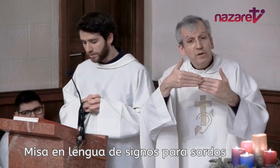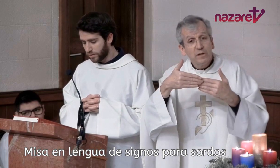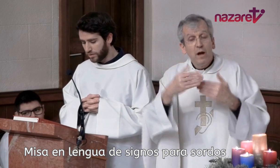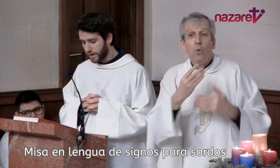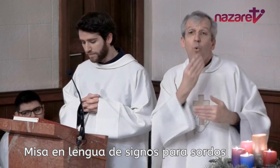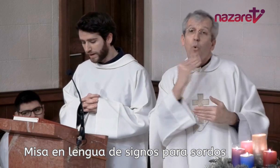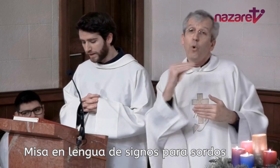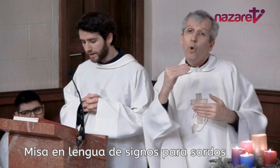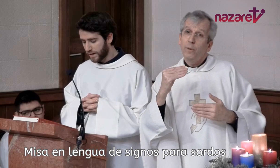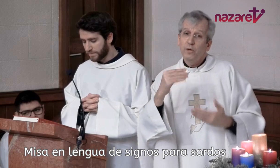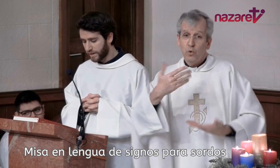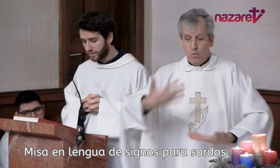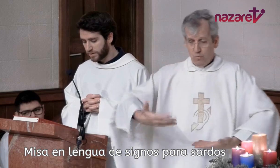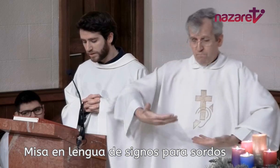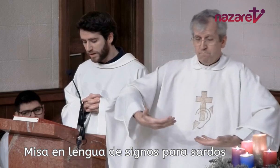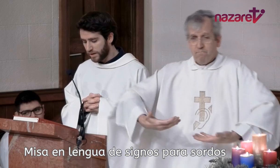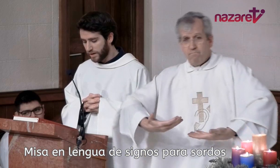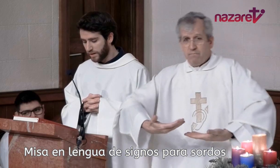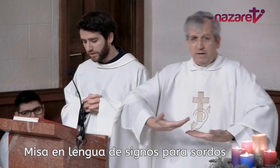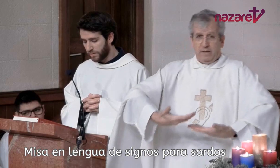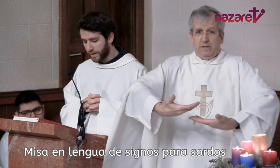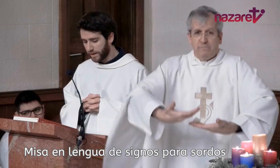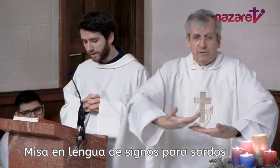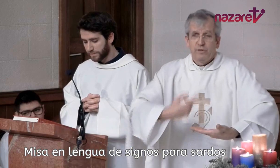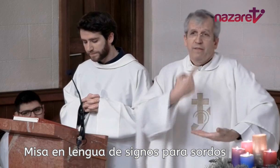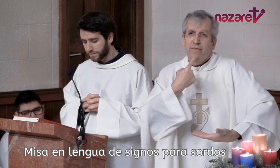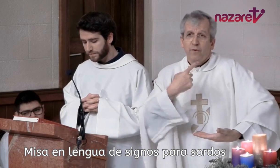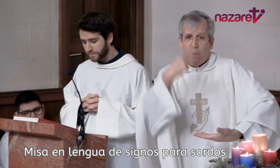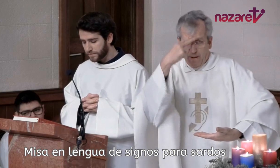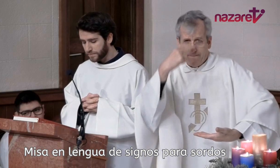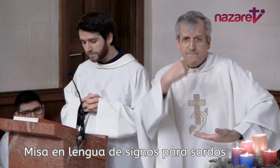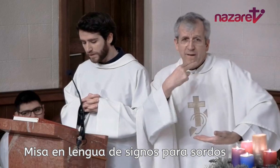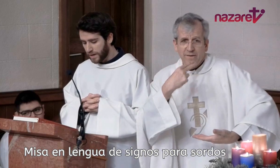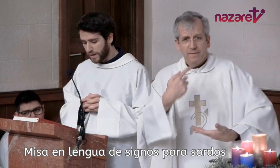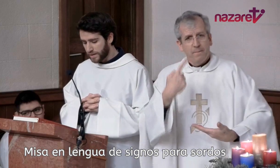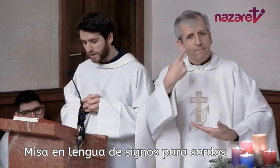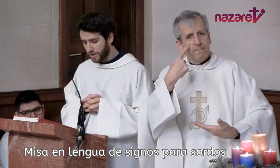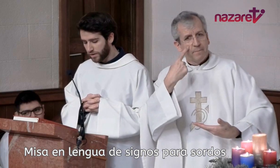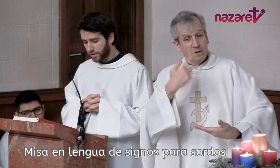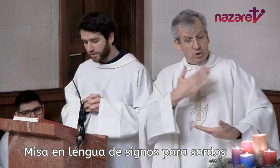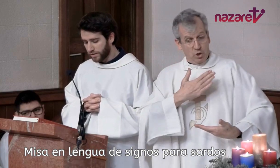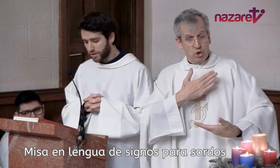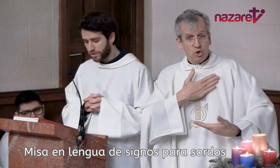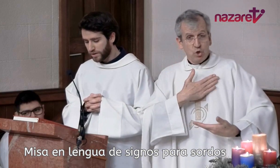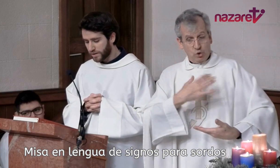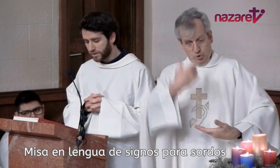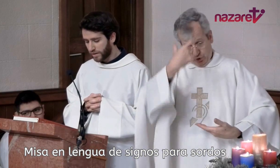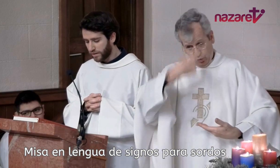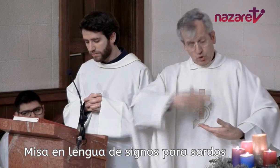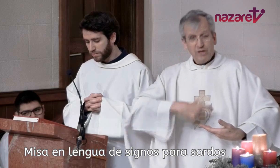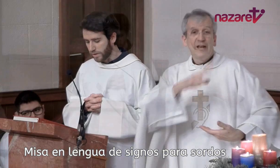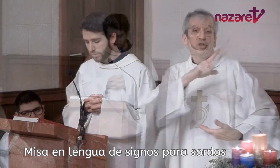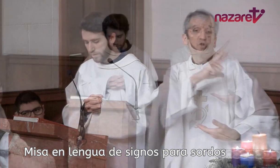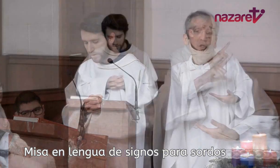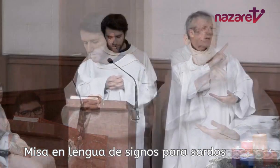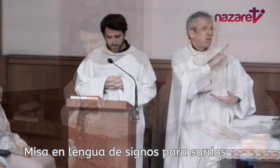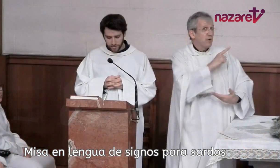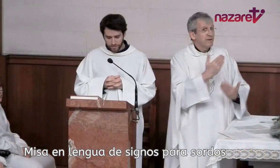con un gran paquete en las manos, le dijo al padre, Señor, yo soy el soldado por el cual su hijo